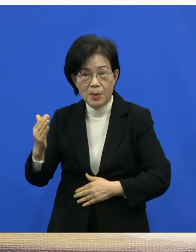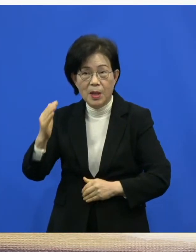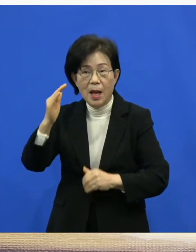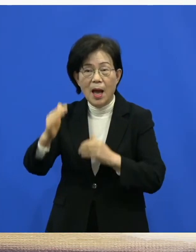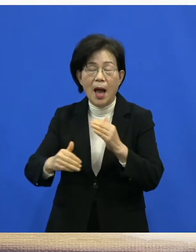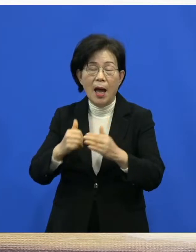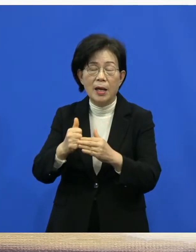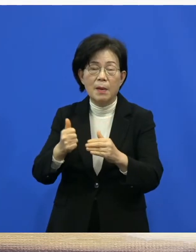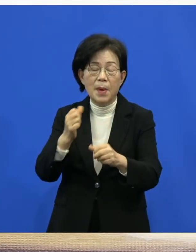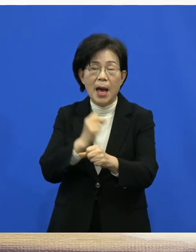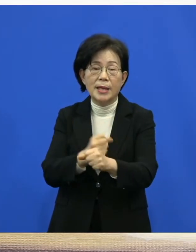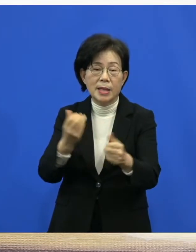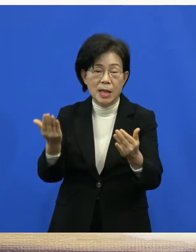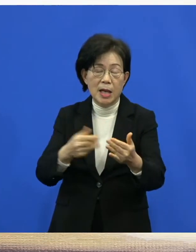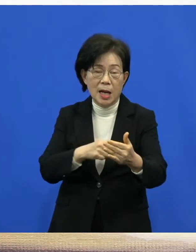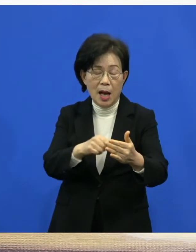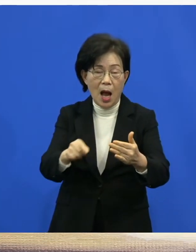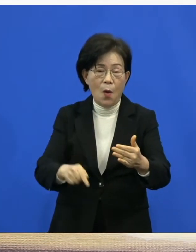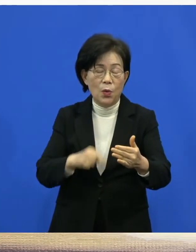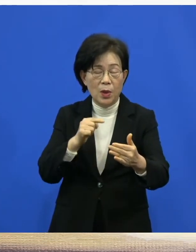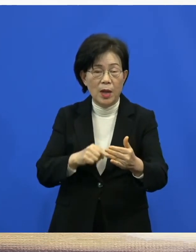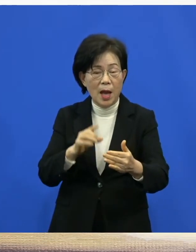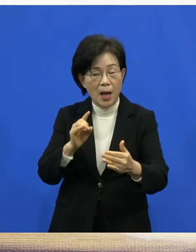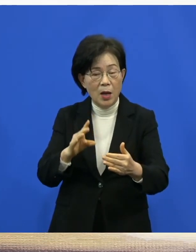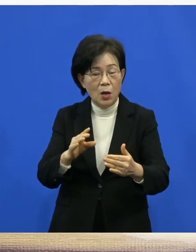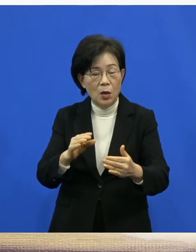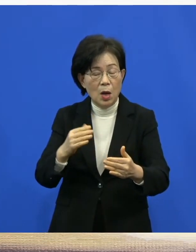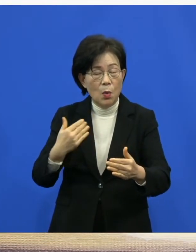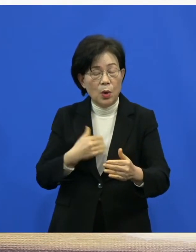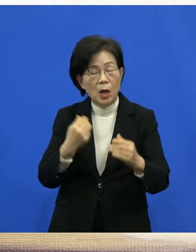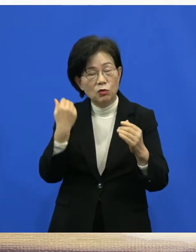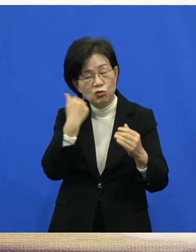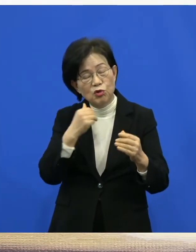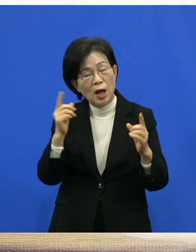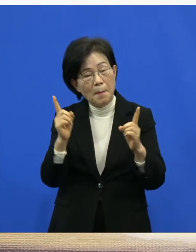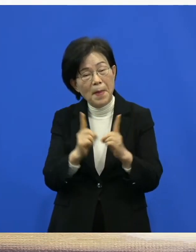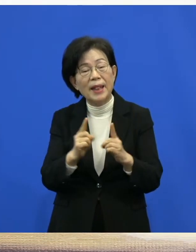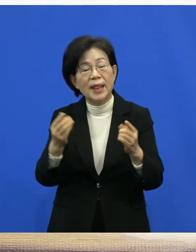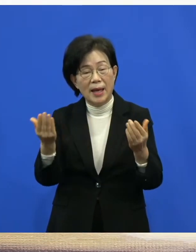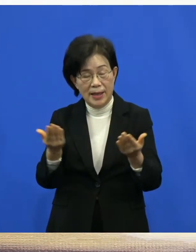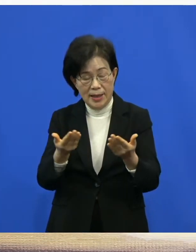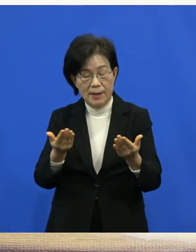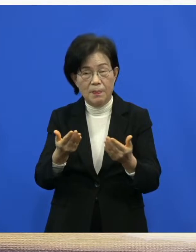하나님이 하시는 일 중에 하나는 우리로 하여금 누군가를 만나게 하십니다.